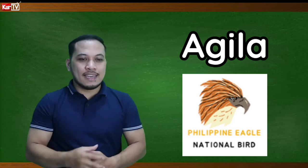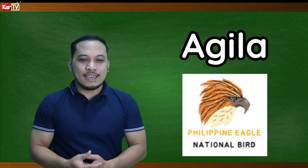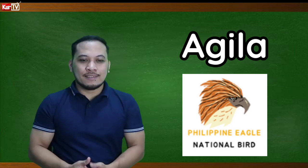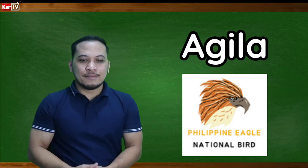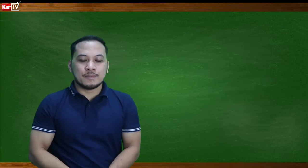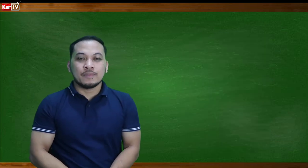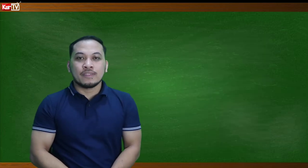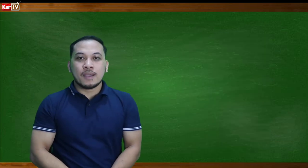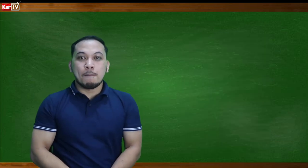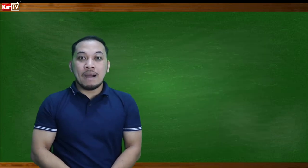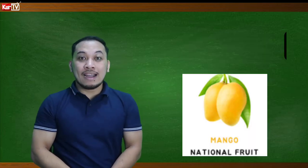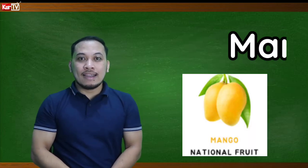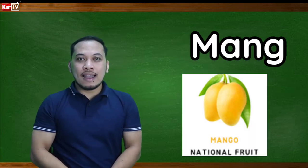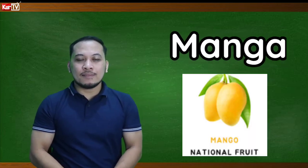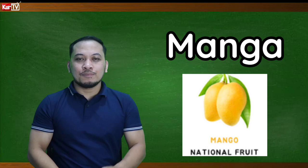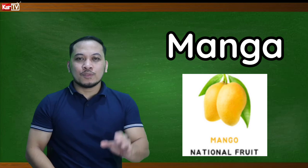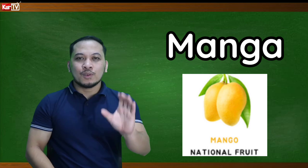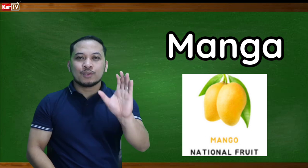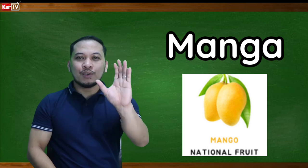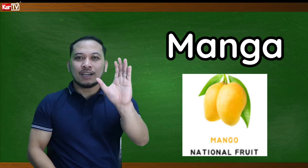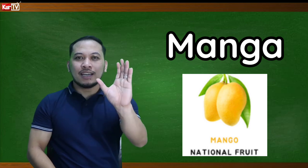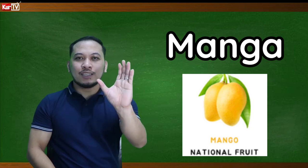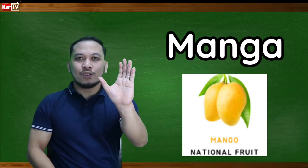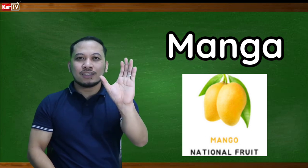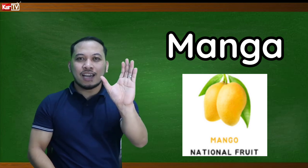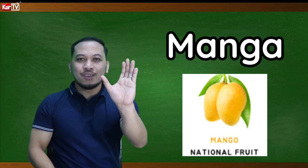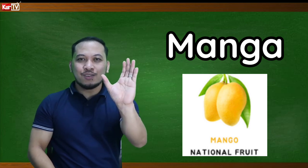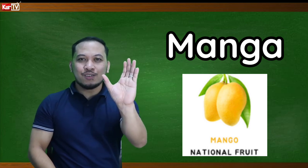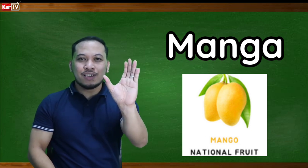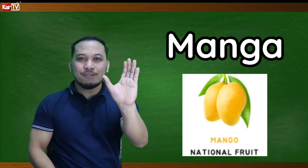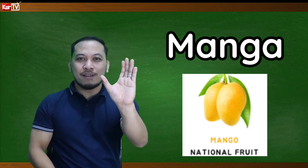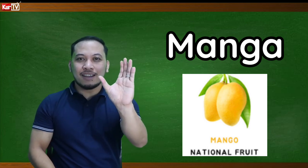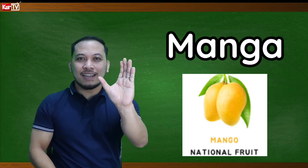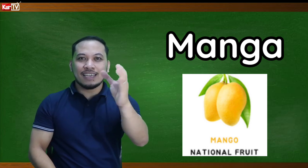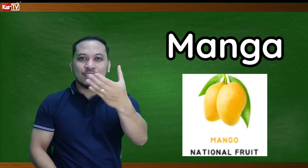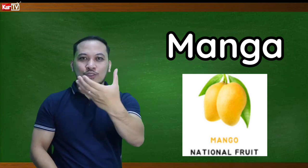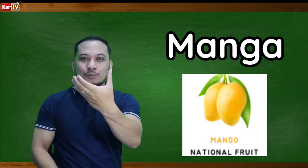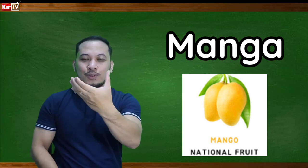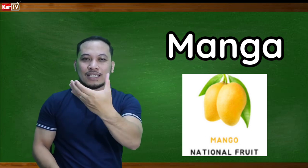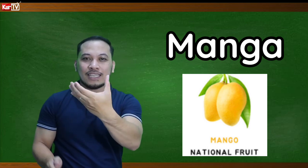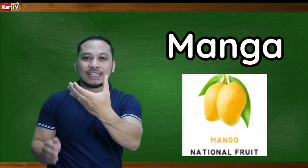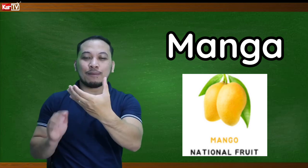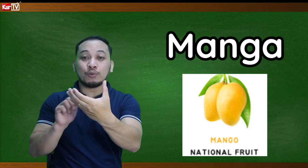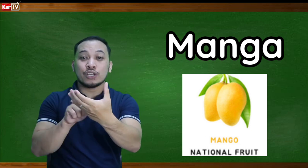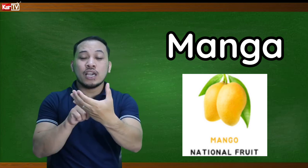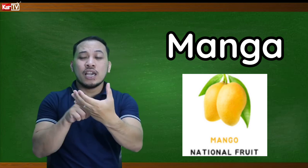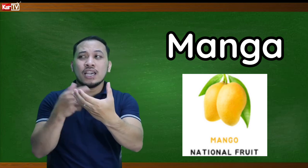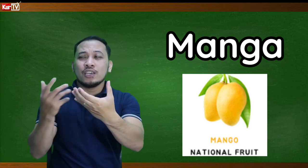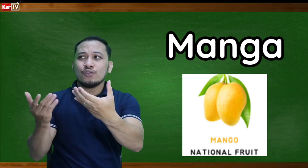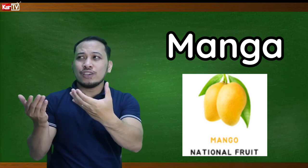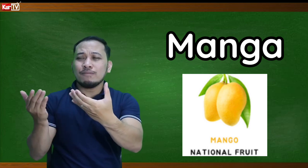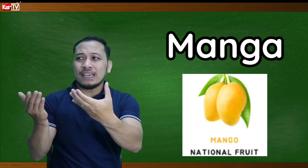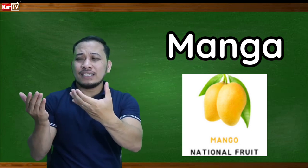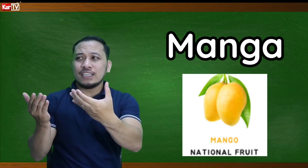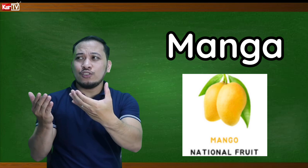Ayan. Mangga. So, nakaganito lang tayo. No, yan. Mangga. Iganto po natin. Tapos, yung imagine nyo